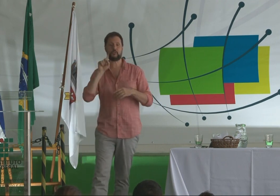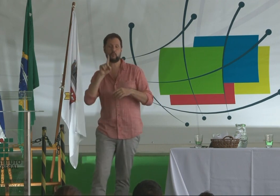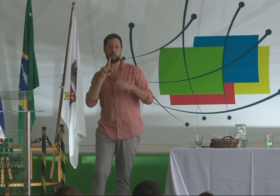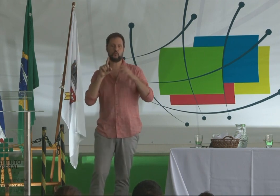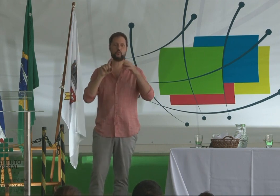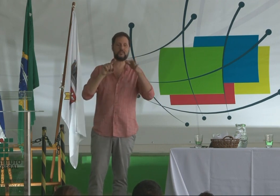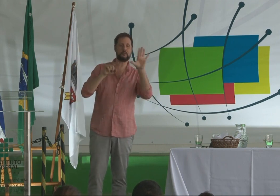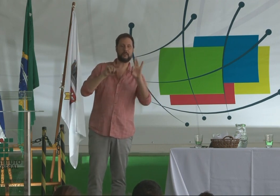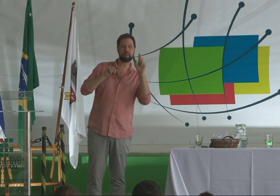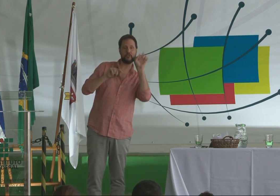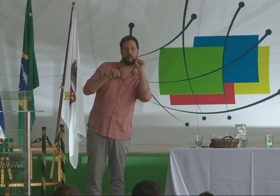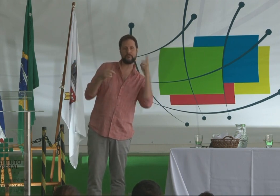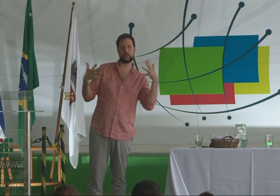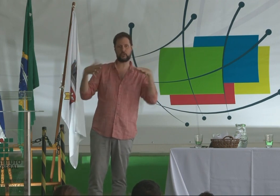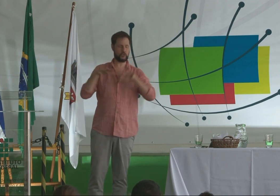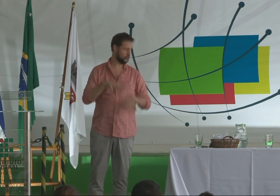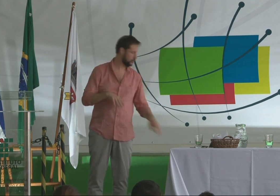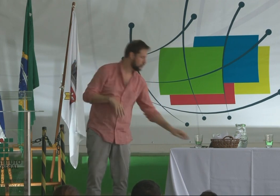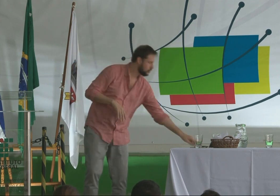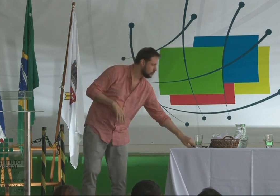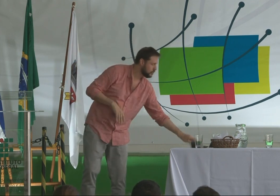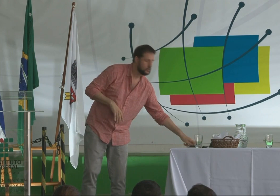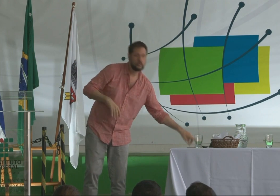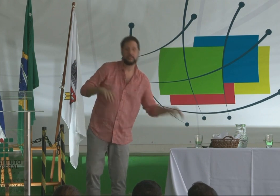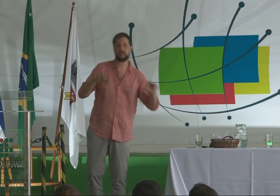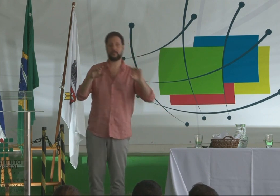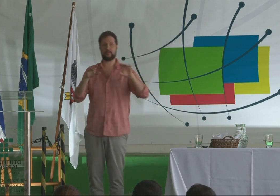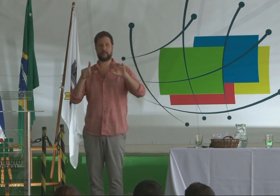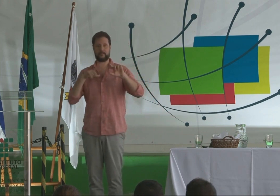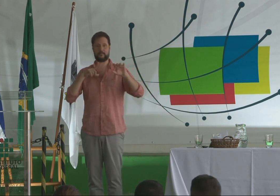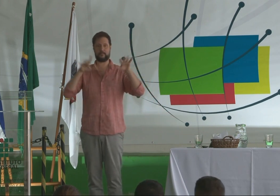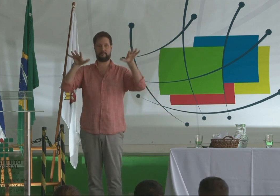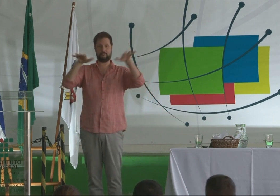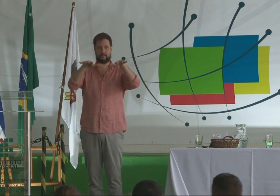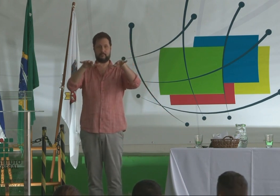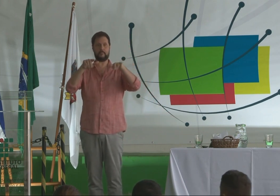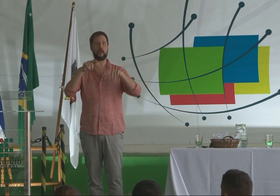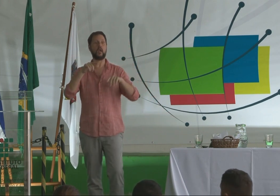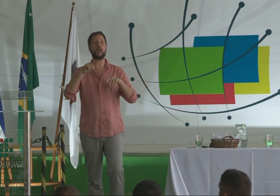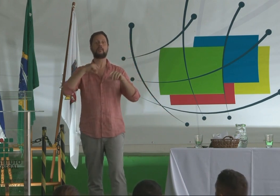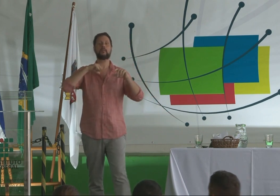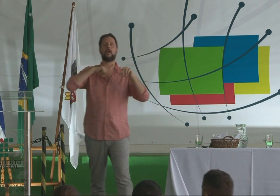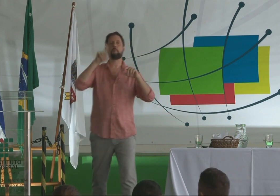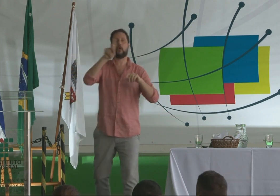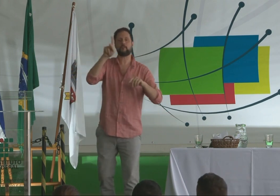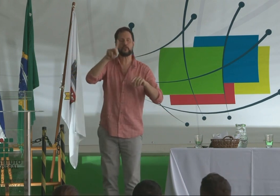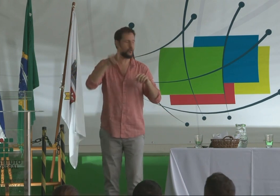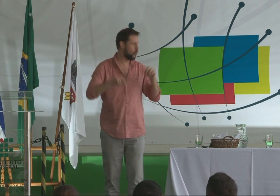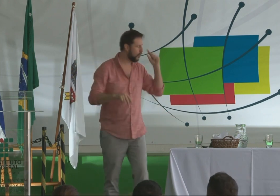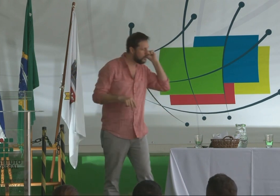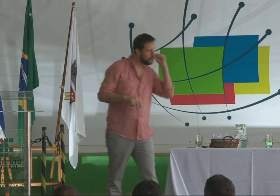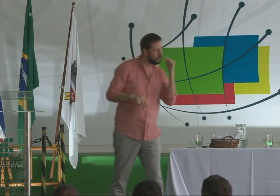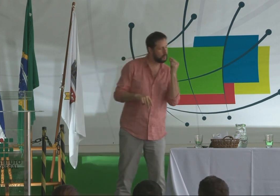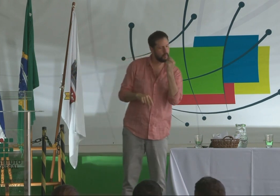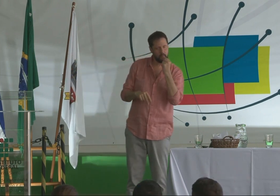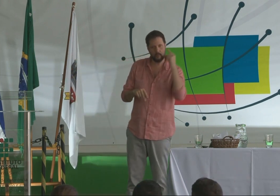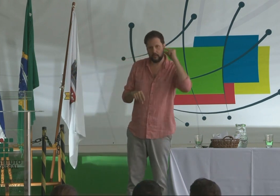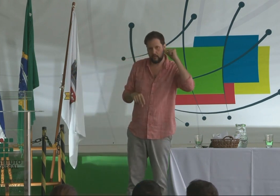que uma grande porcentagem dos fundos que estavam no sistema, inclusive, junto com ouvintes, por exemplo, quando a gente tem a questão de, ninguém